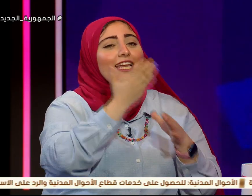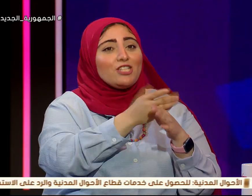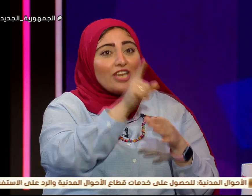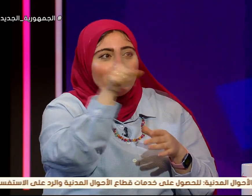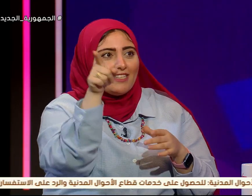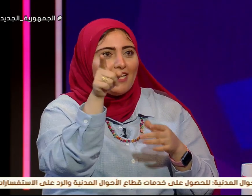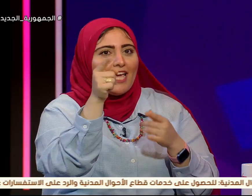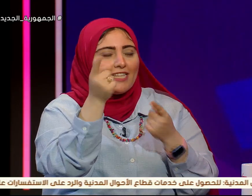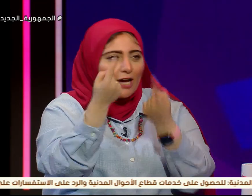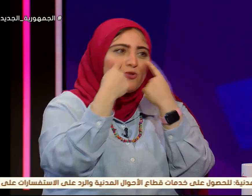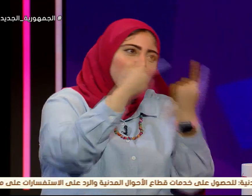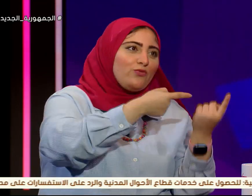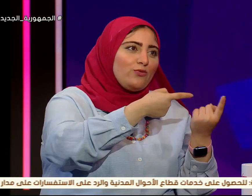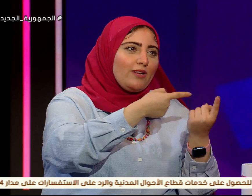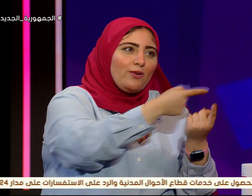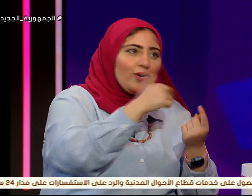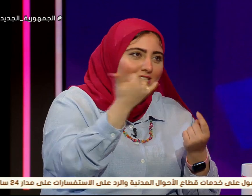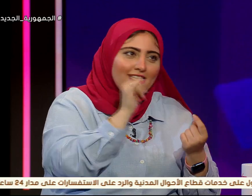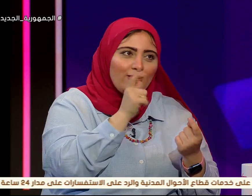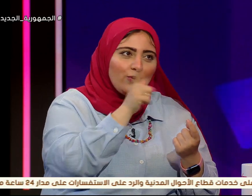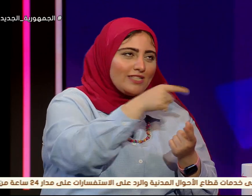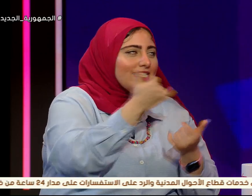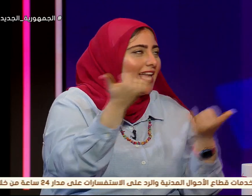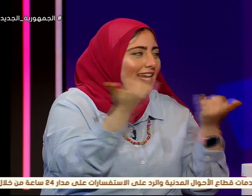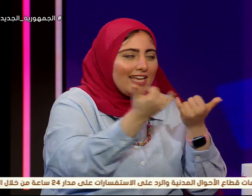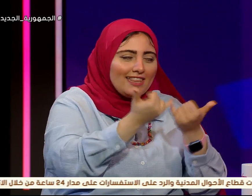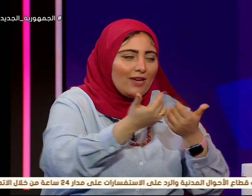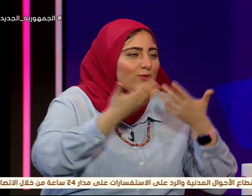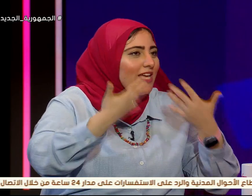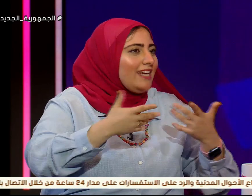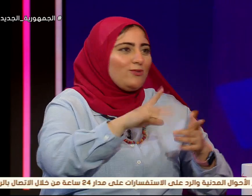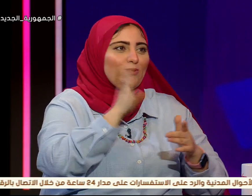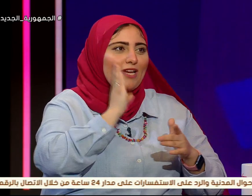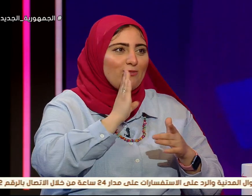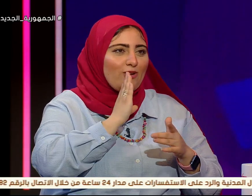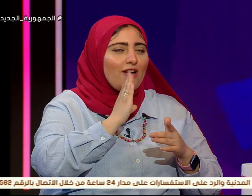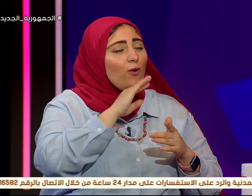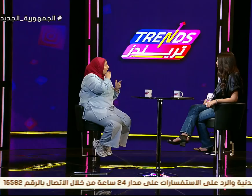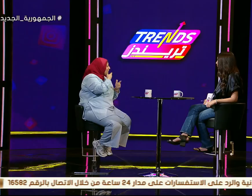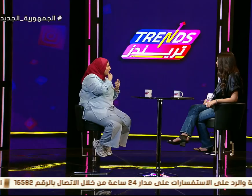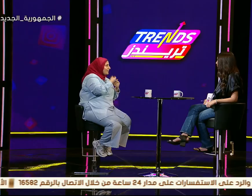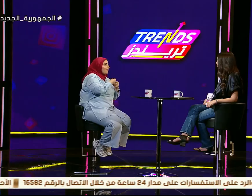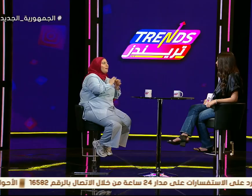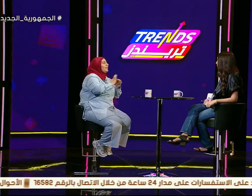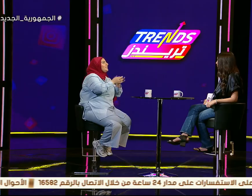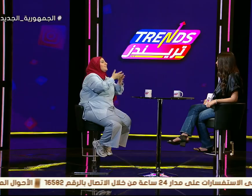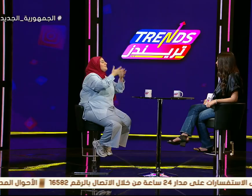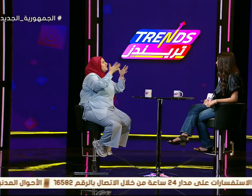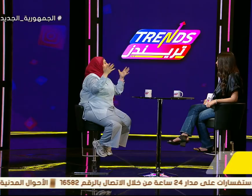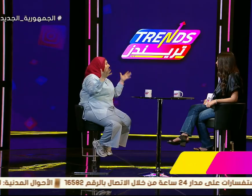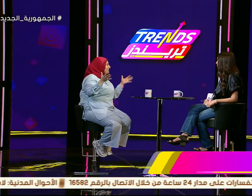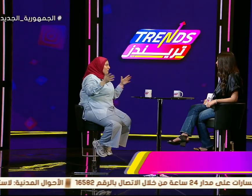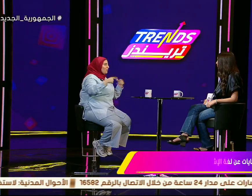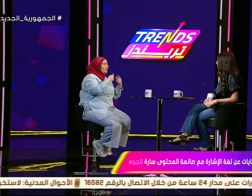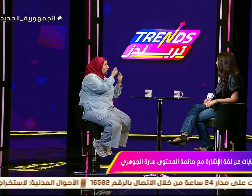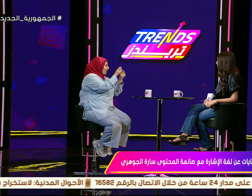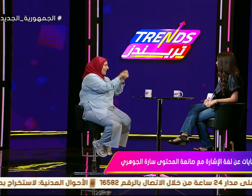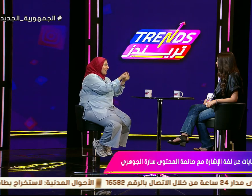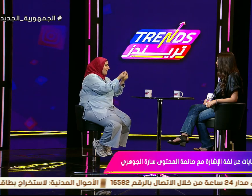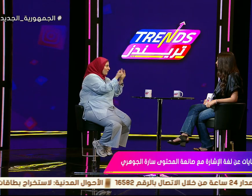علشان تعالوا شوفوا اللغه دي اللغه دي سهله جدا وسهل ان انتم تتعلموها الحمد لله ملايين من الناس مش هقول لك